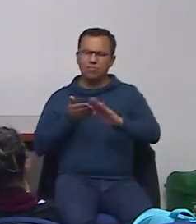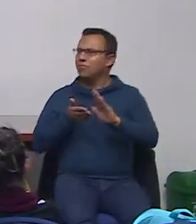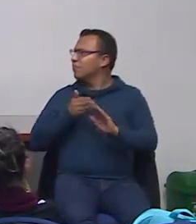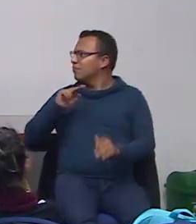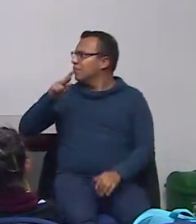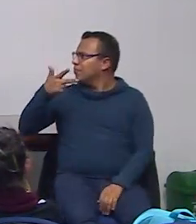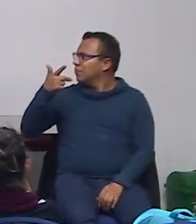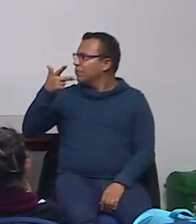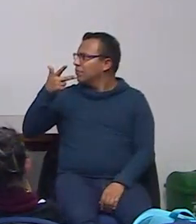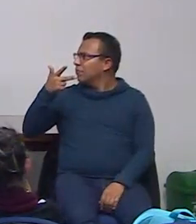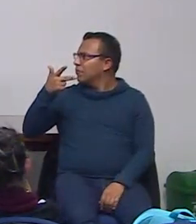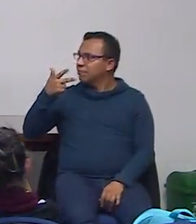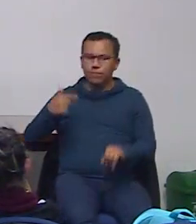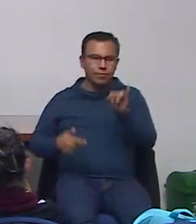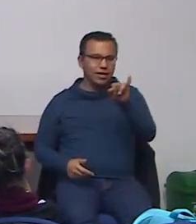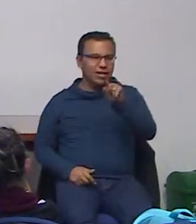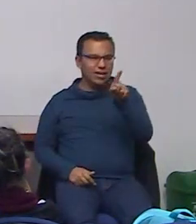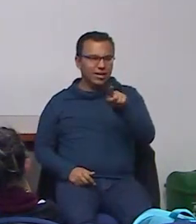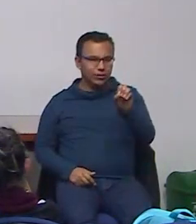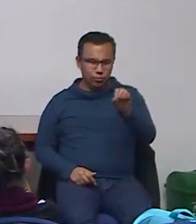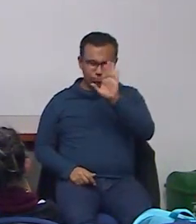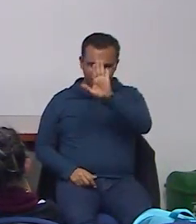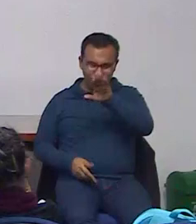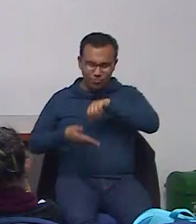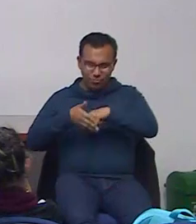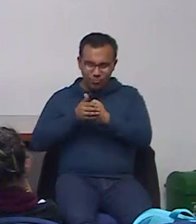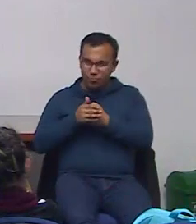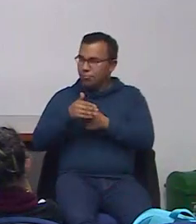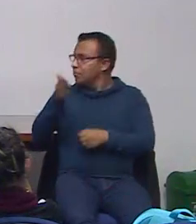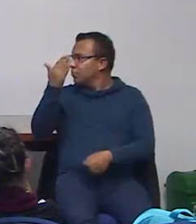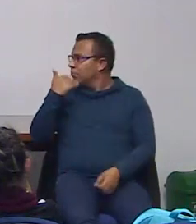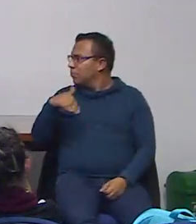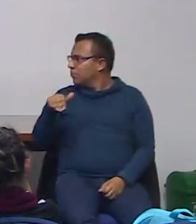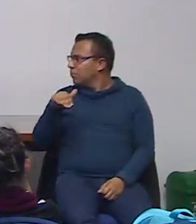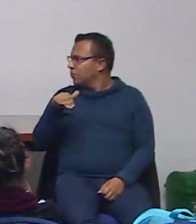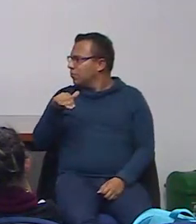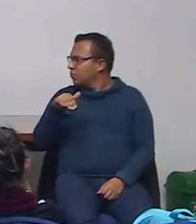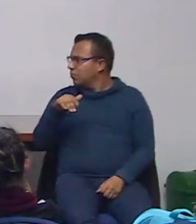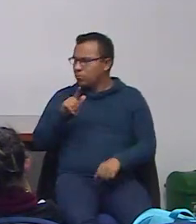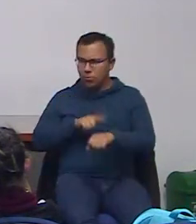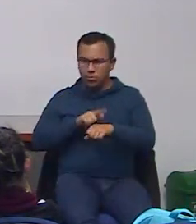pregunta Ah ya ahorita Les explico sí sí sí sí